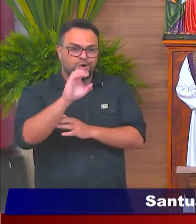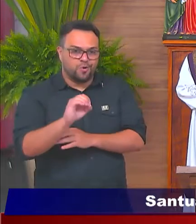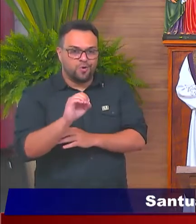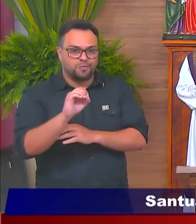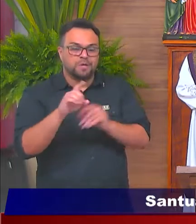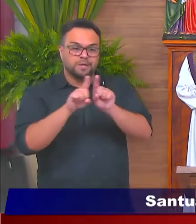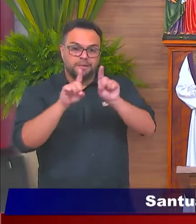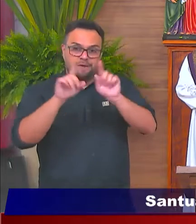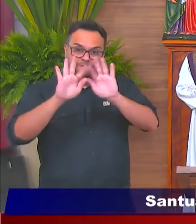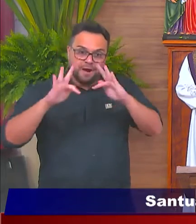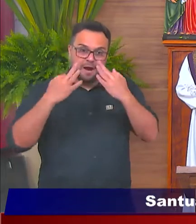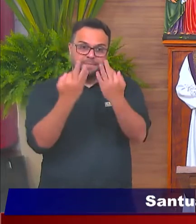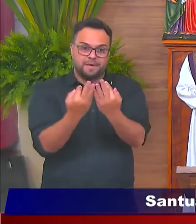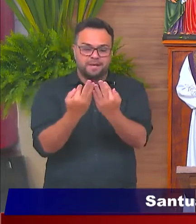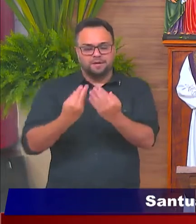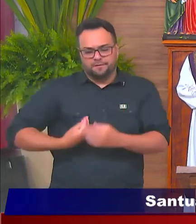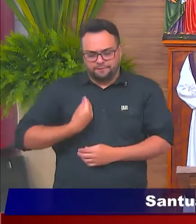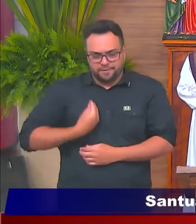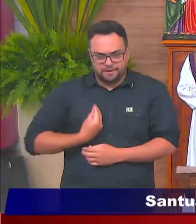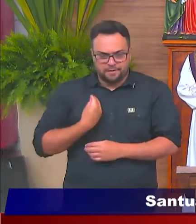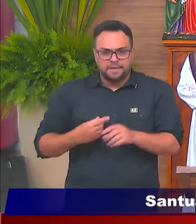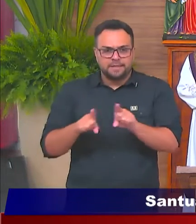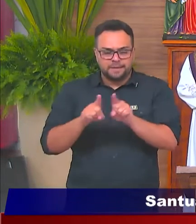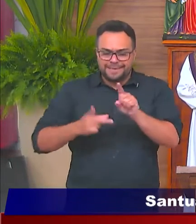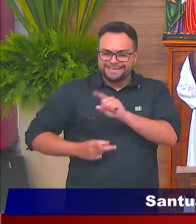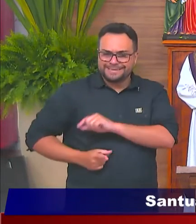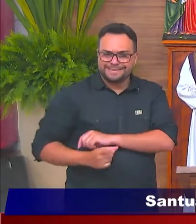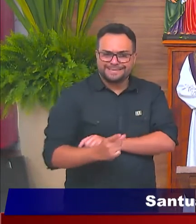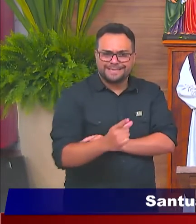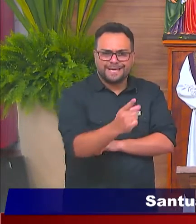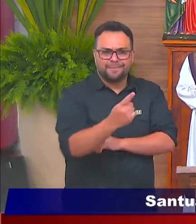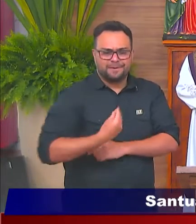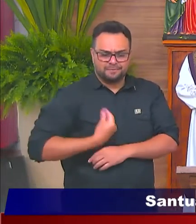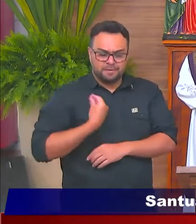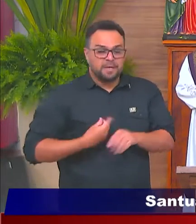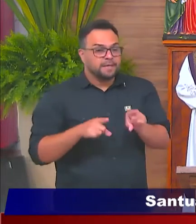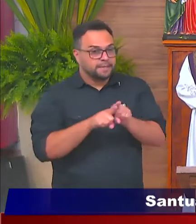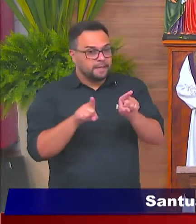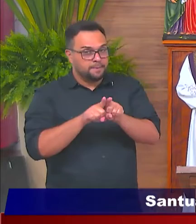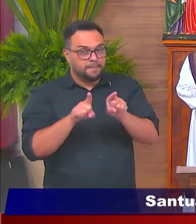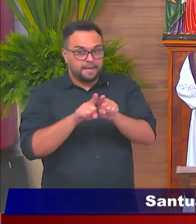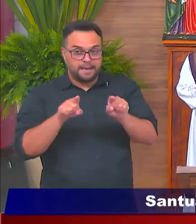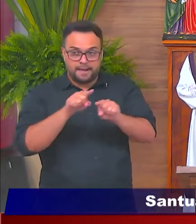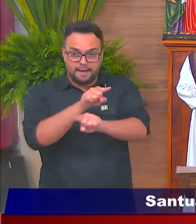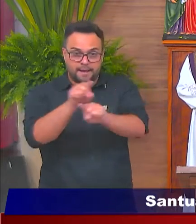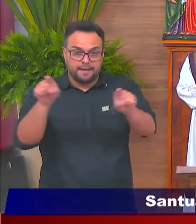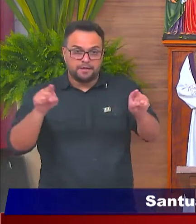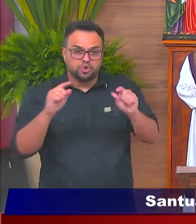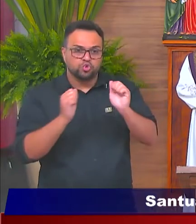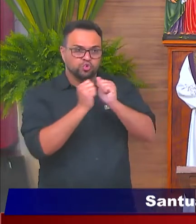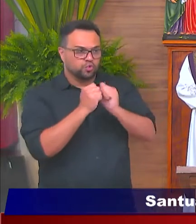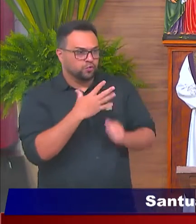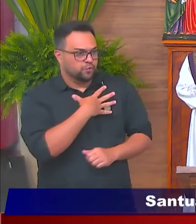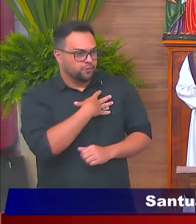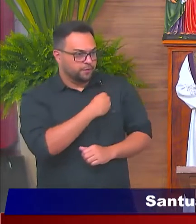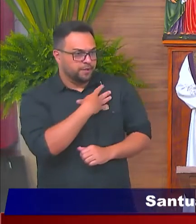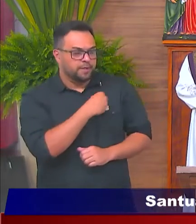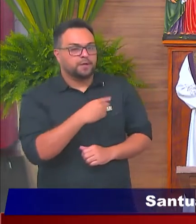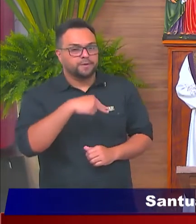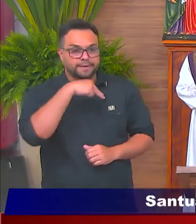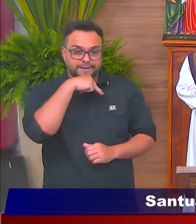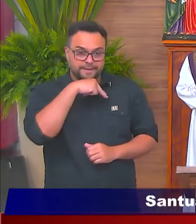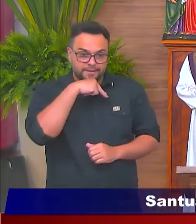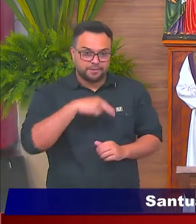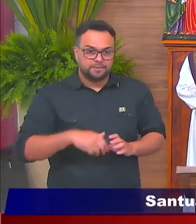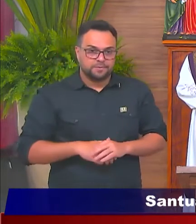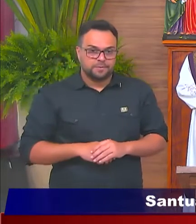pais. Ali habitarão para sempre, também eles, com seus filhos e netos. E